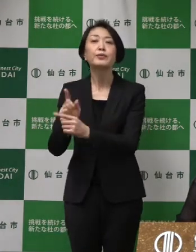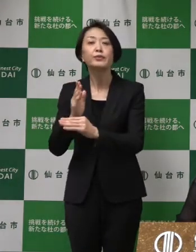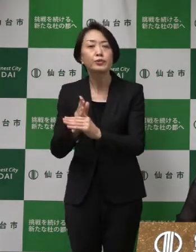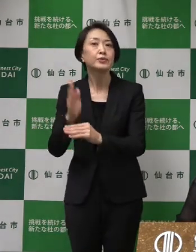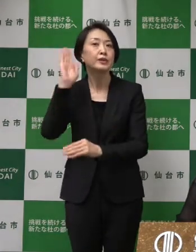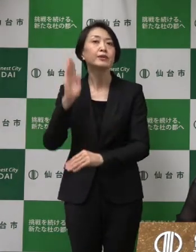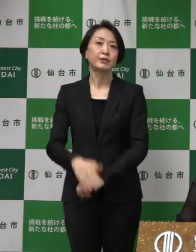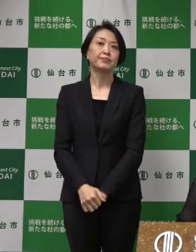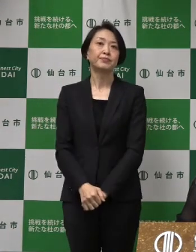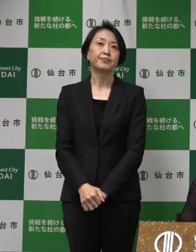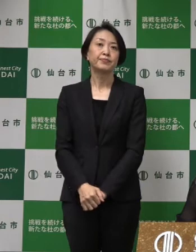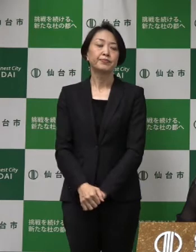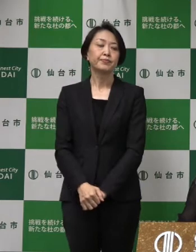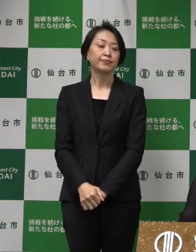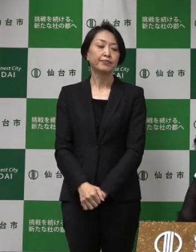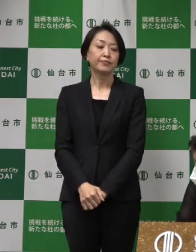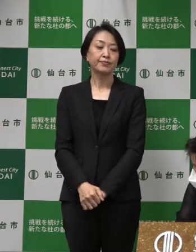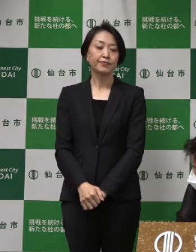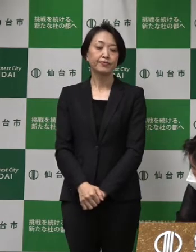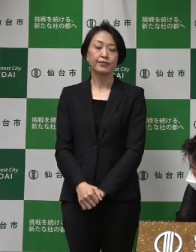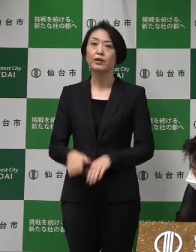。今日